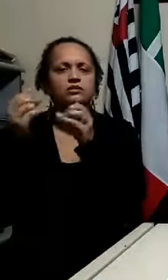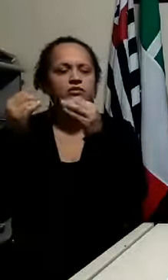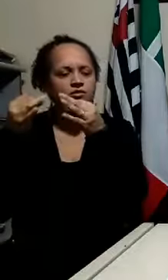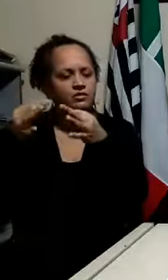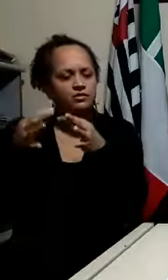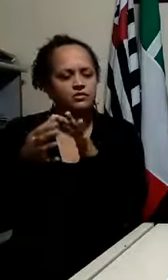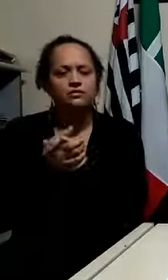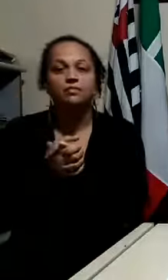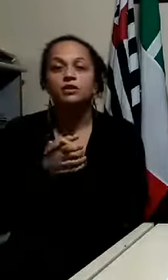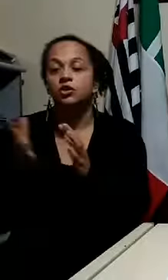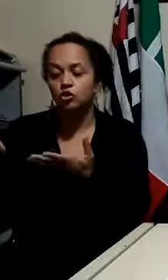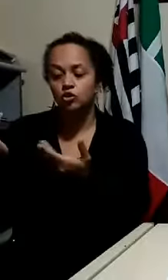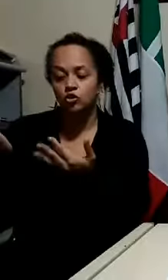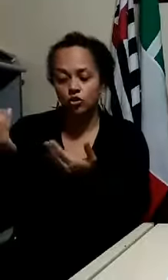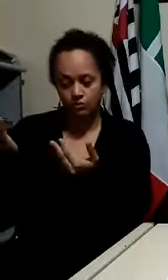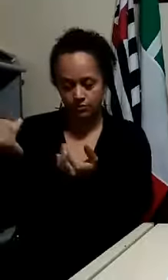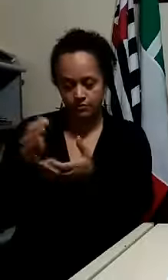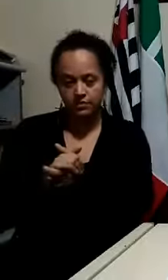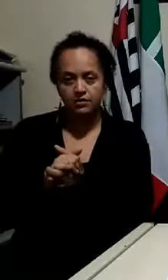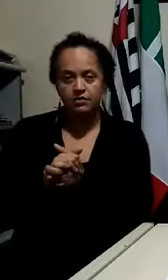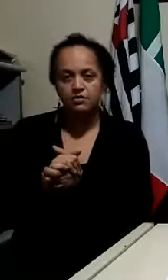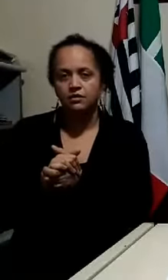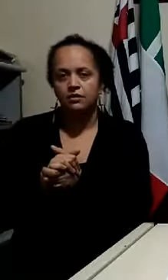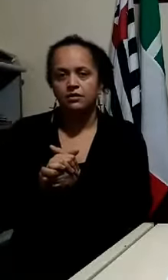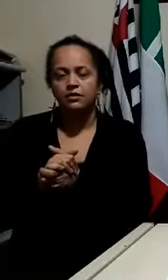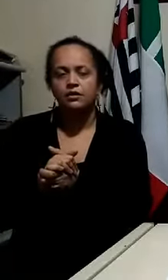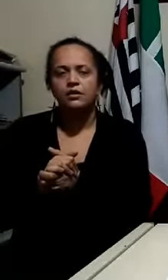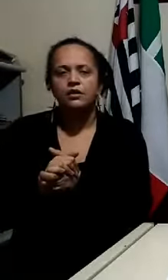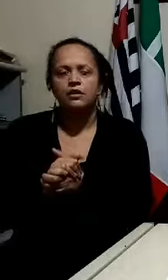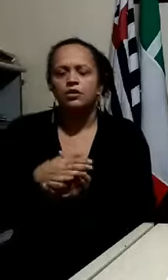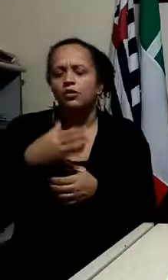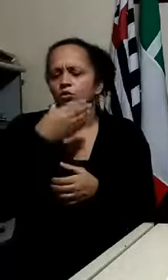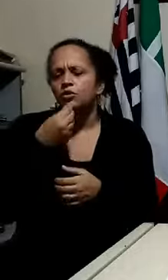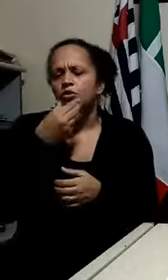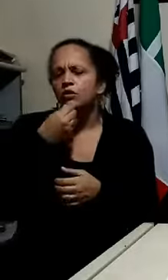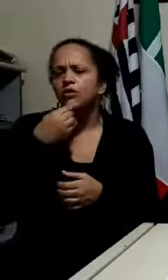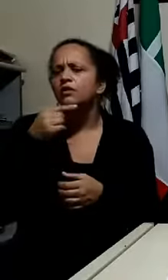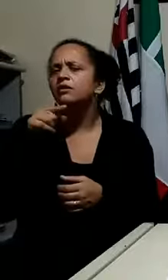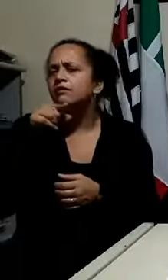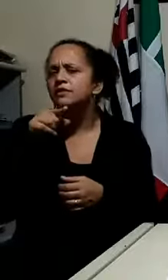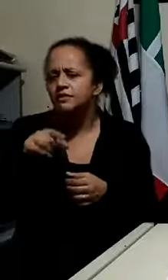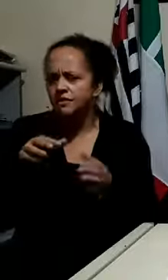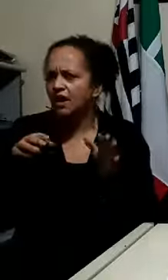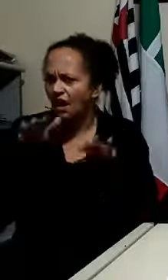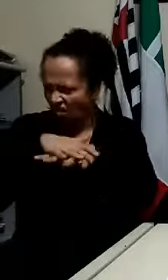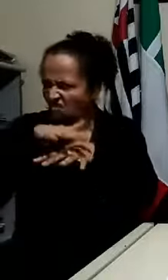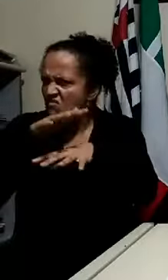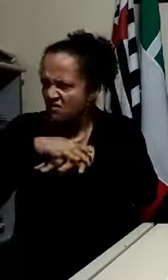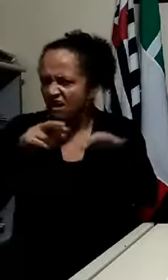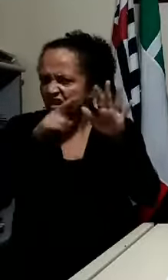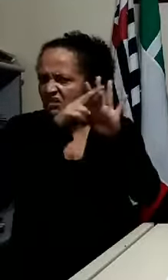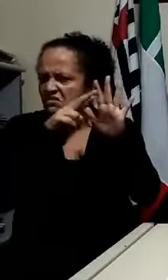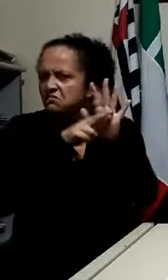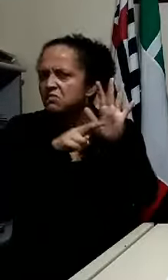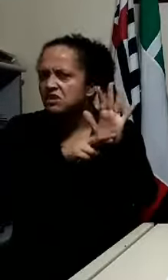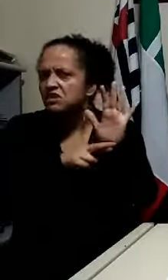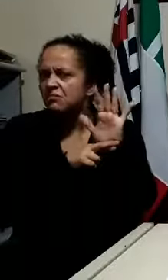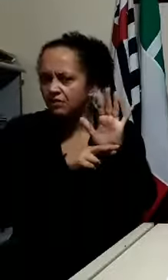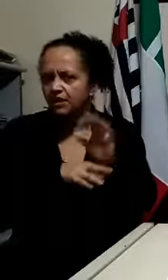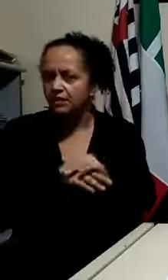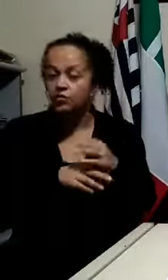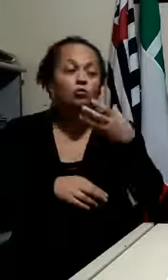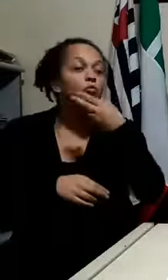10, se ele guardava os mandamentos, ele diz, eu guardo todos esses mandamentos que o Senhor citou aí.